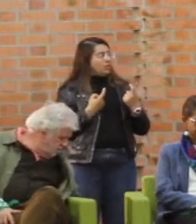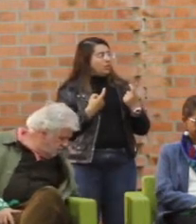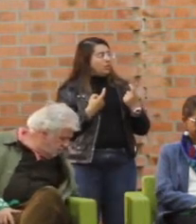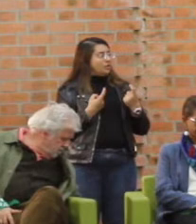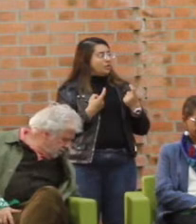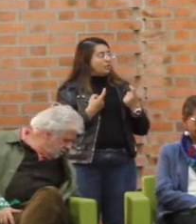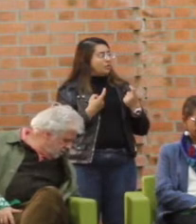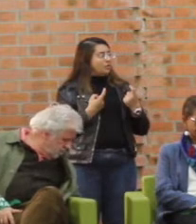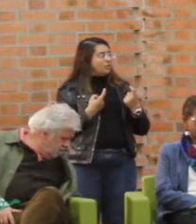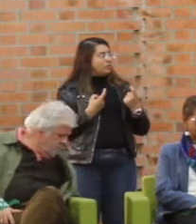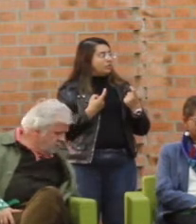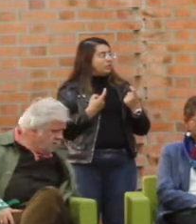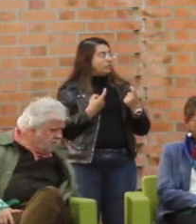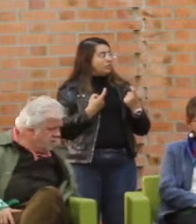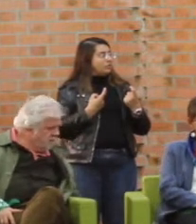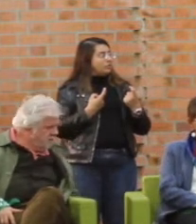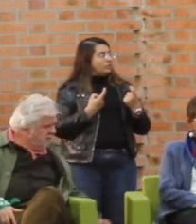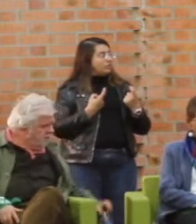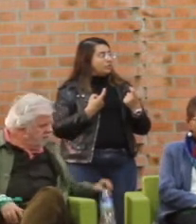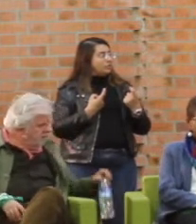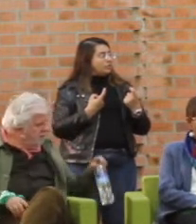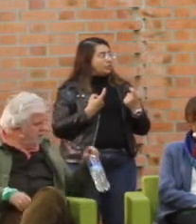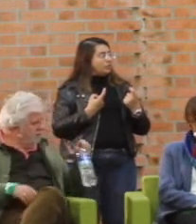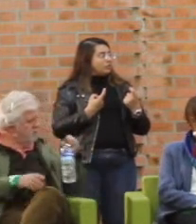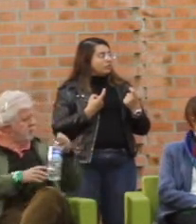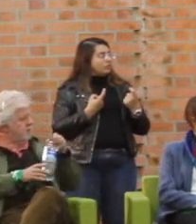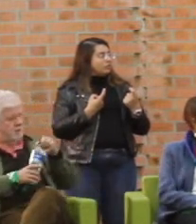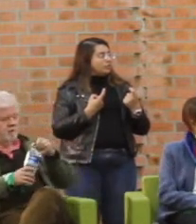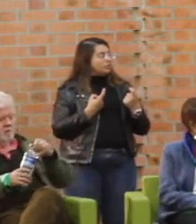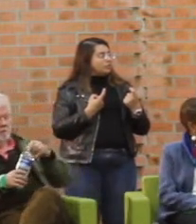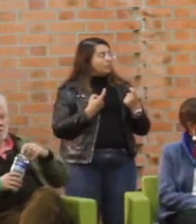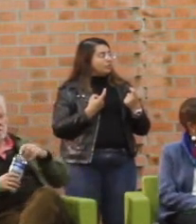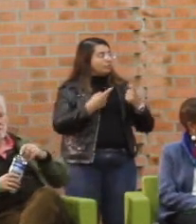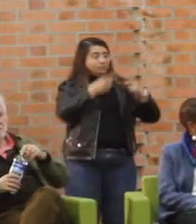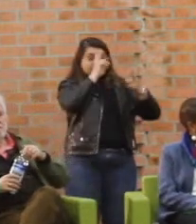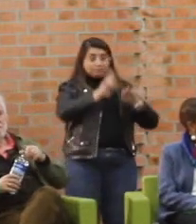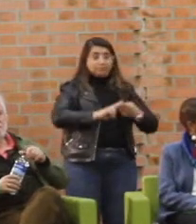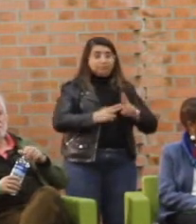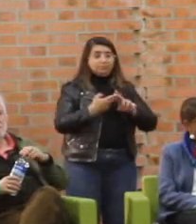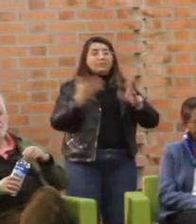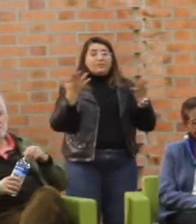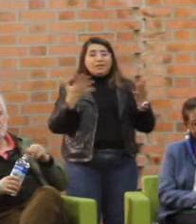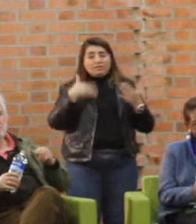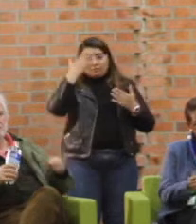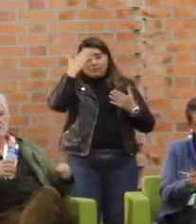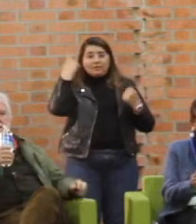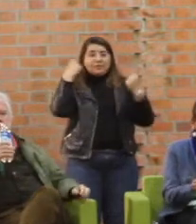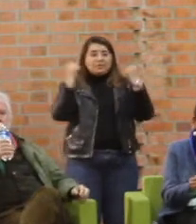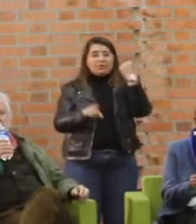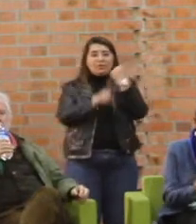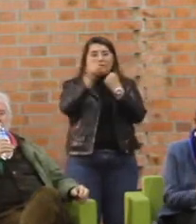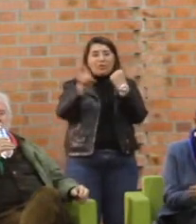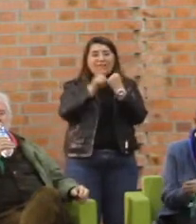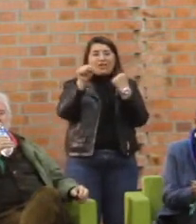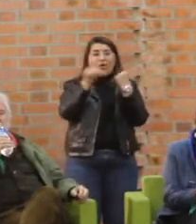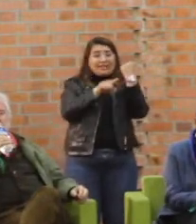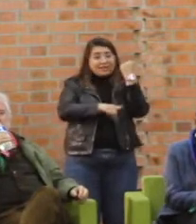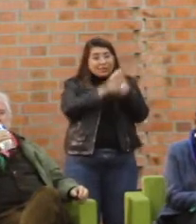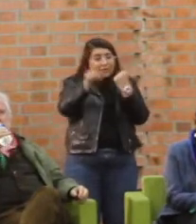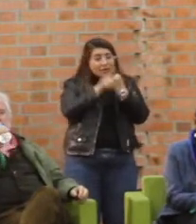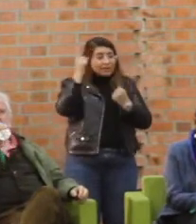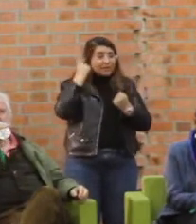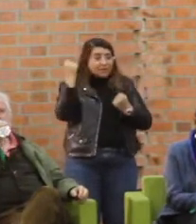a digamos hacer sí a jugar con los feminismos contemporáneos Y de pronto a pensar como